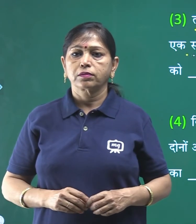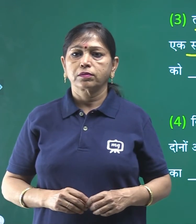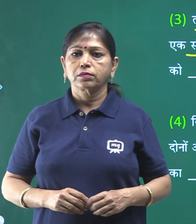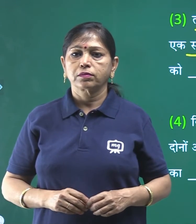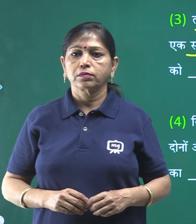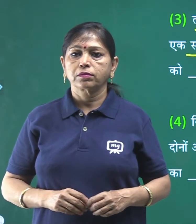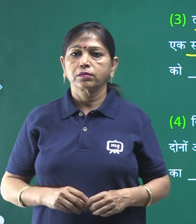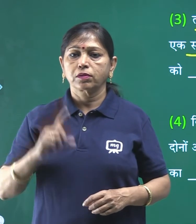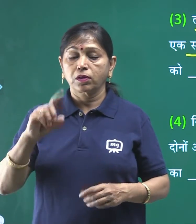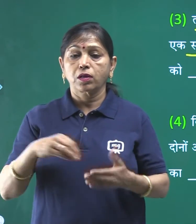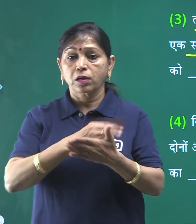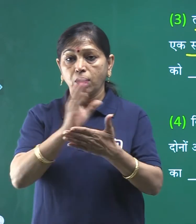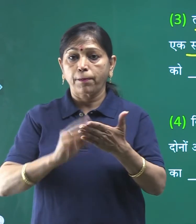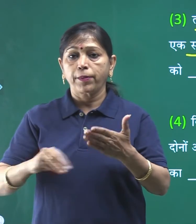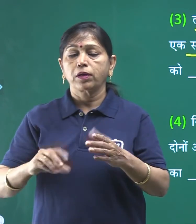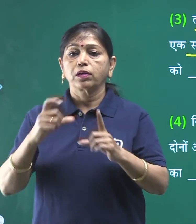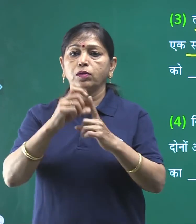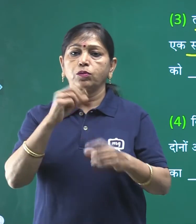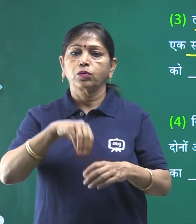एक संपूर्ण दोलन में